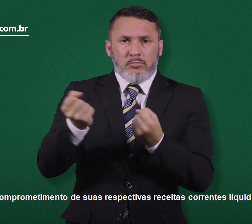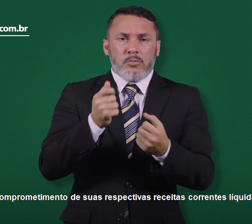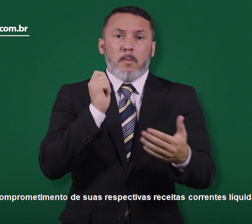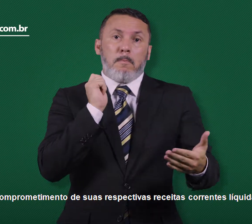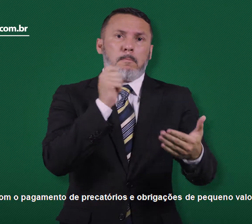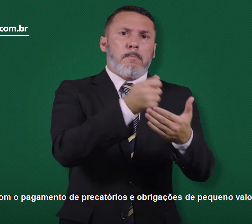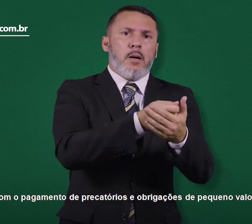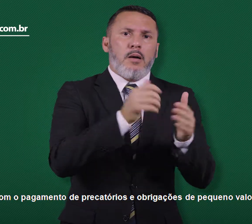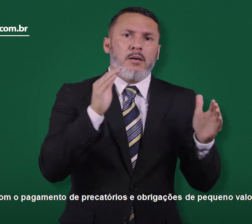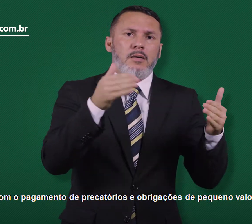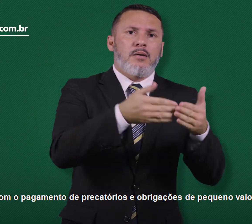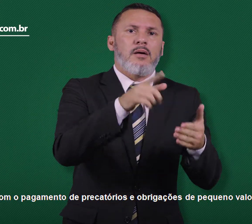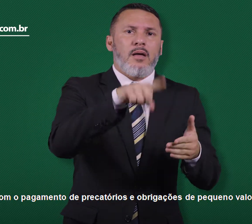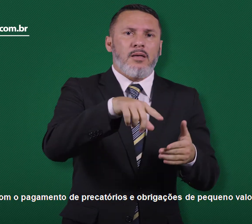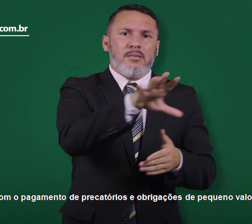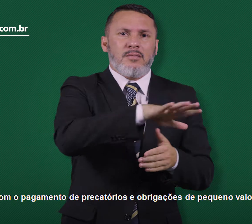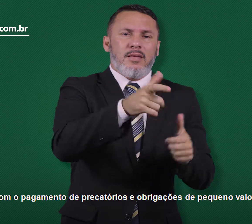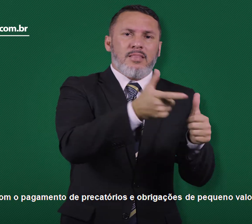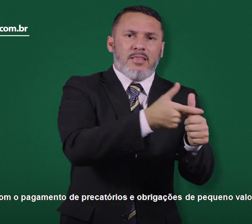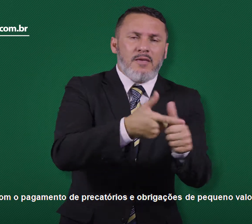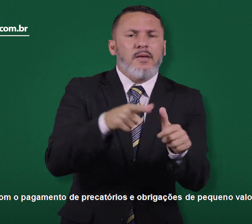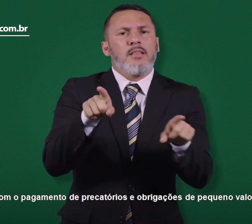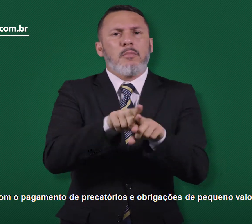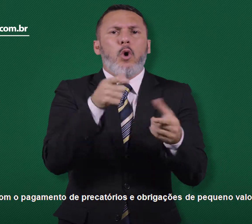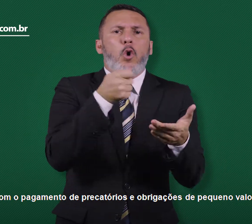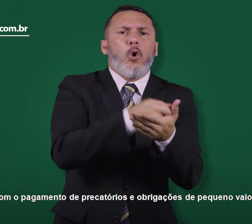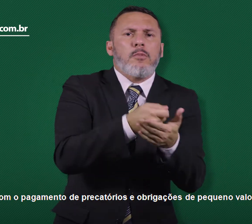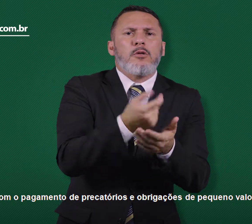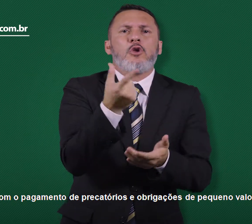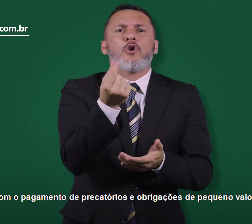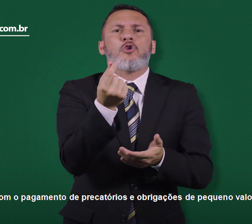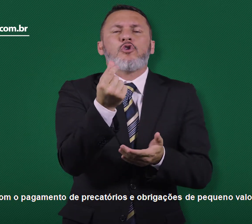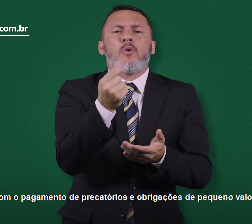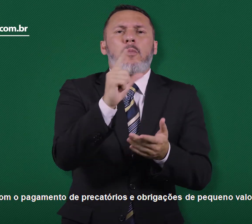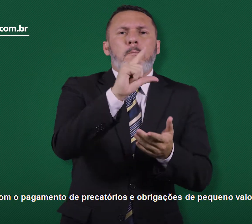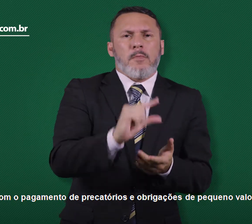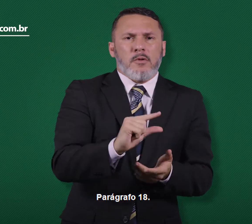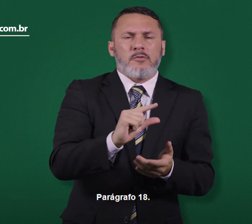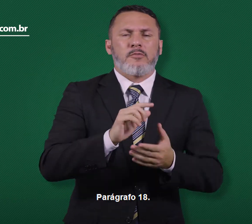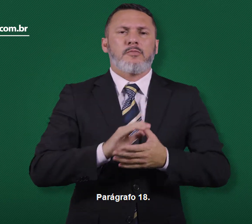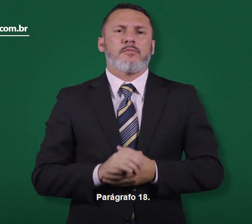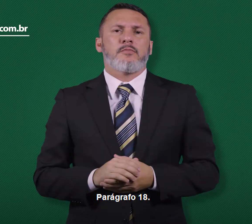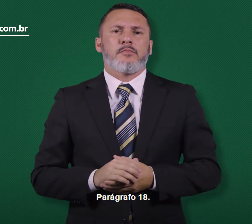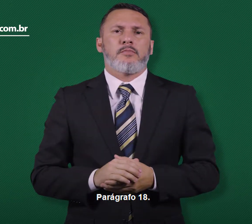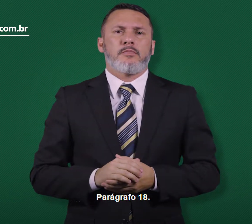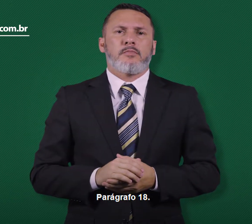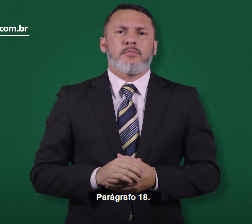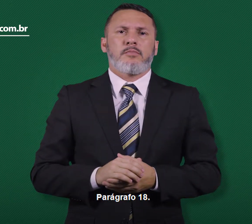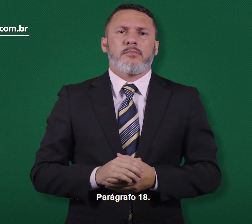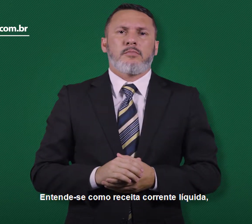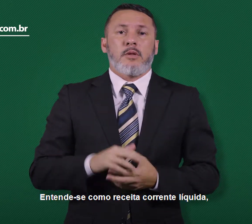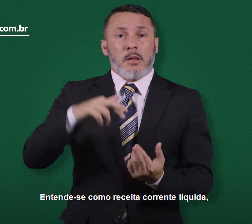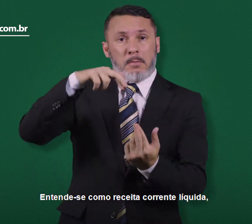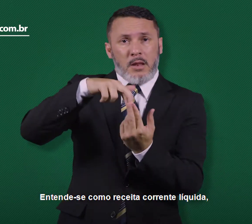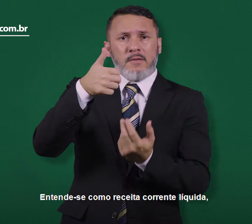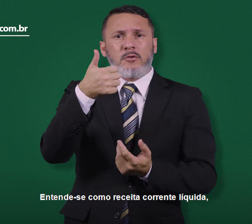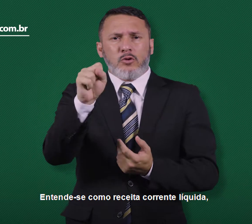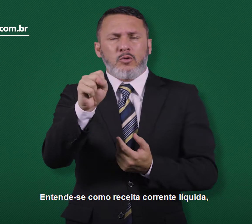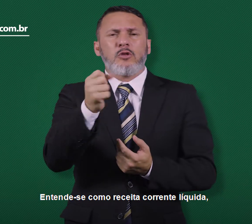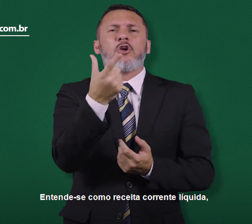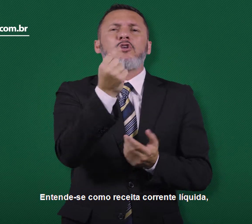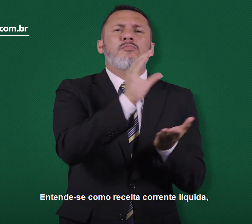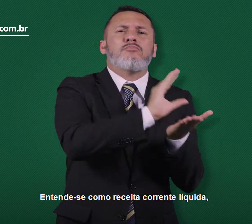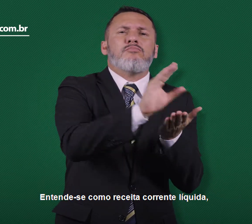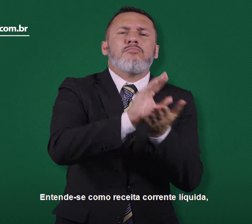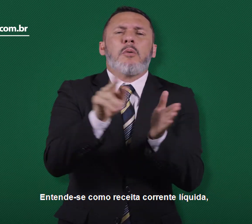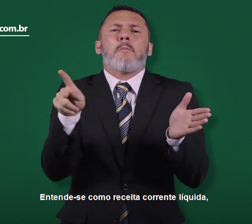correntes líquidas com o pagamento de precatórios e obrigações de pequeno valor. Parágrafo 18. Entende-se como